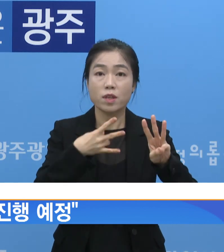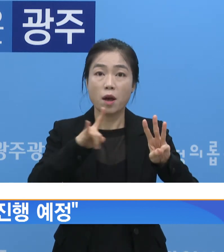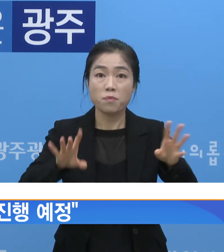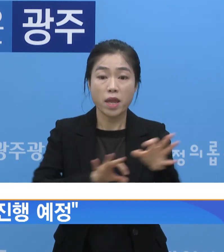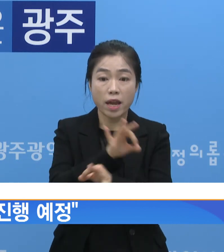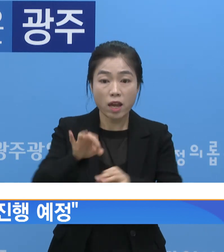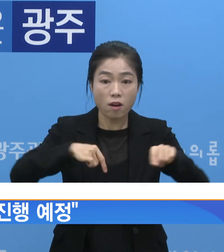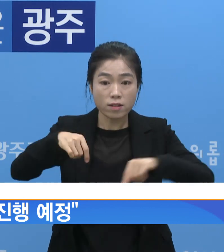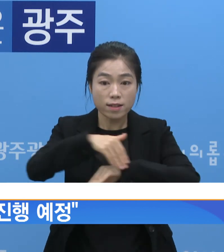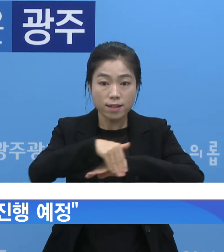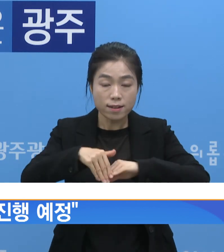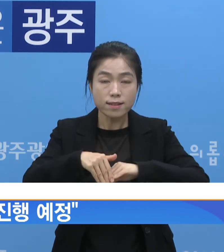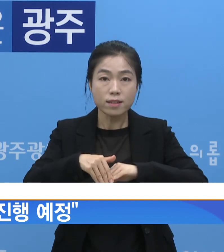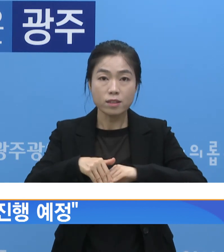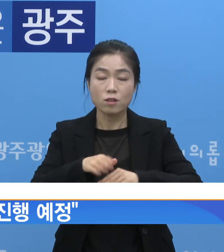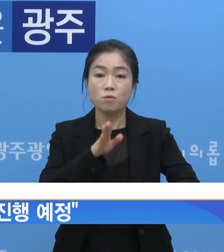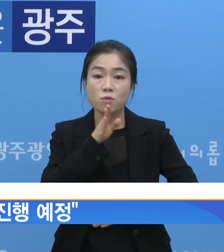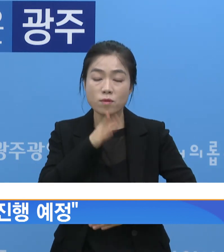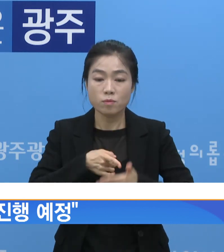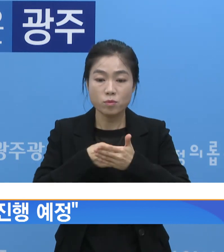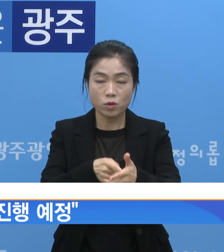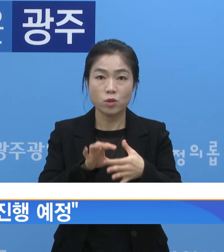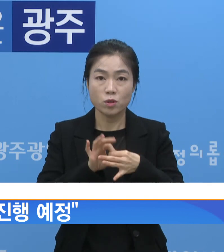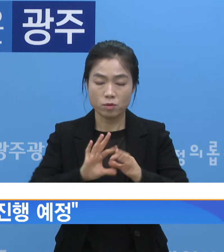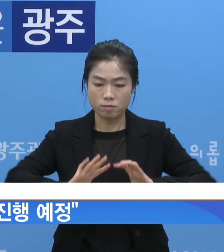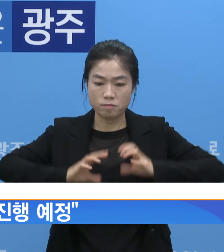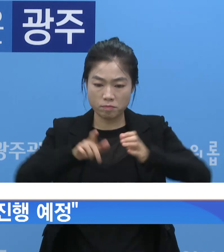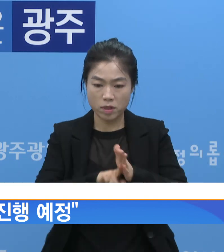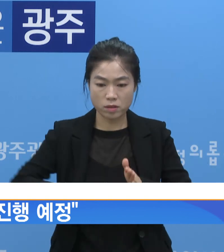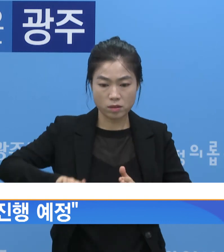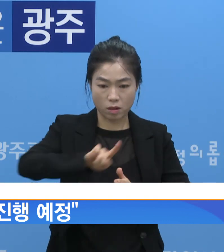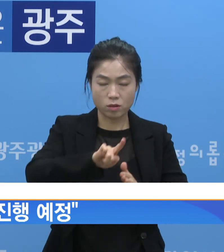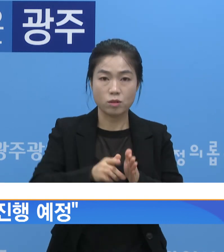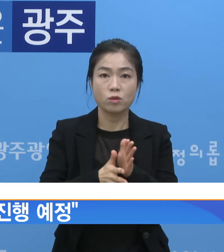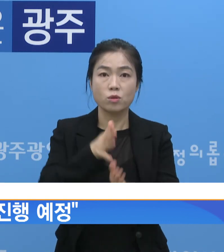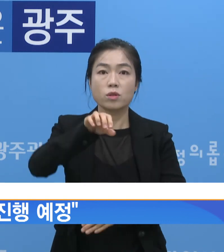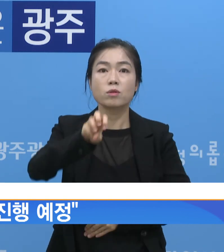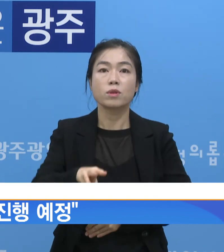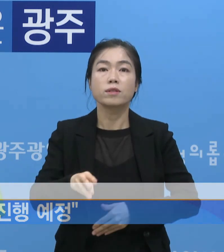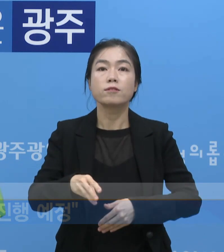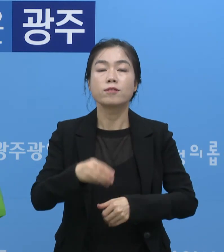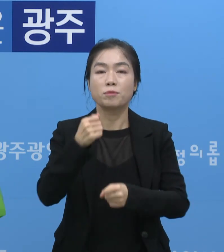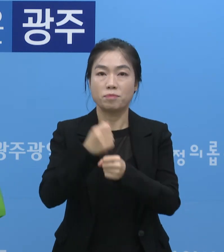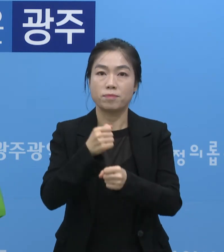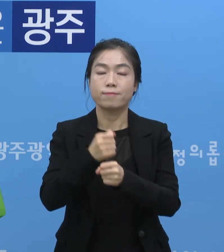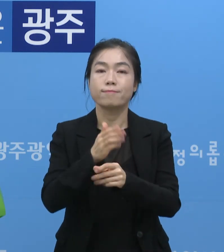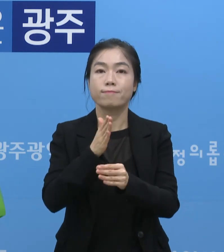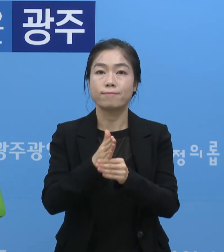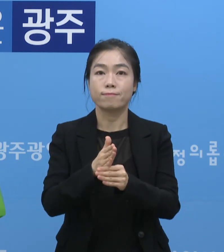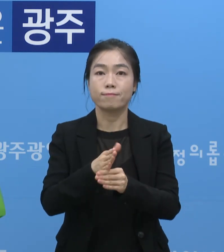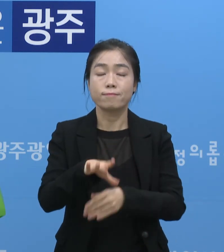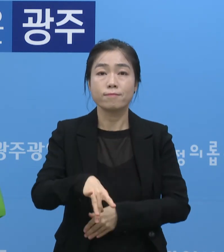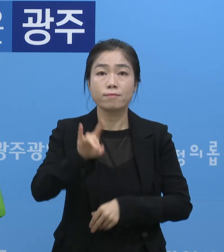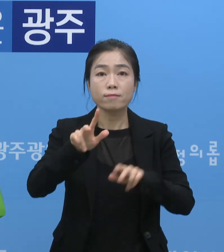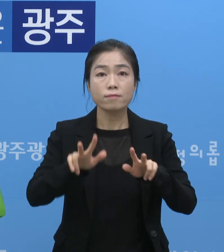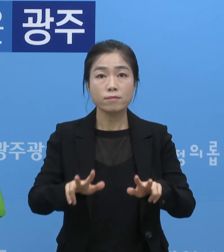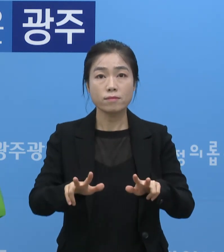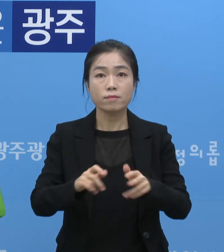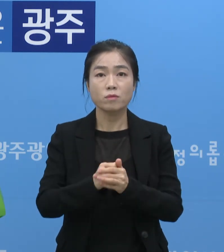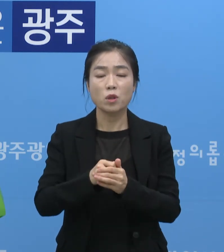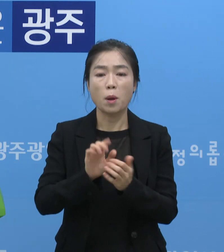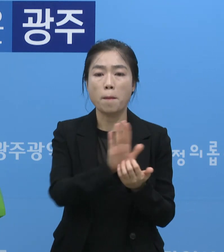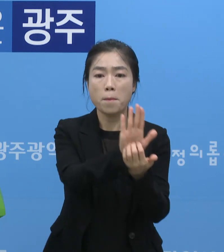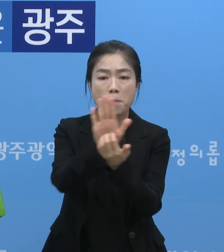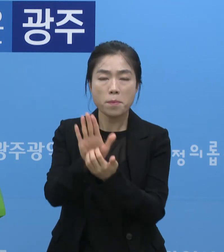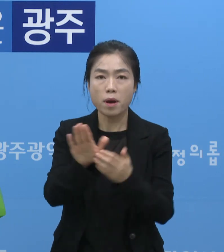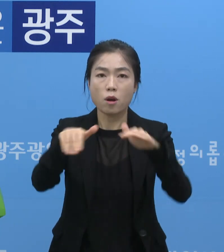뉴딜의 본격적인 추진을 통해 글로벌 선도도시 강주를 만들어가고 있습니다. 우선 지금은